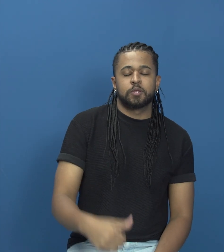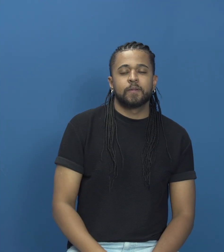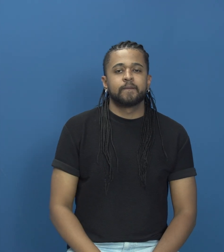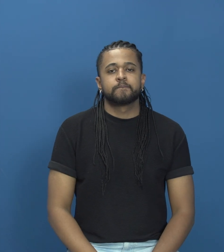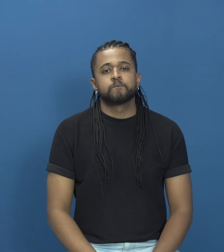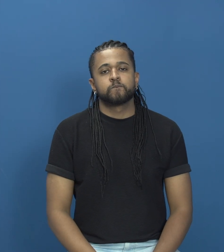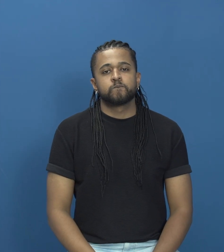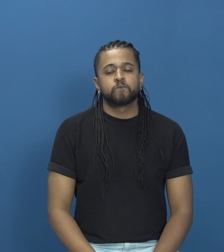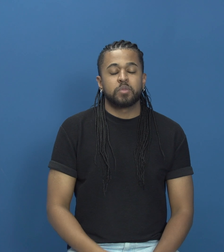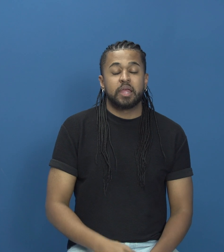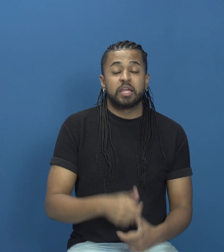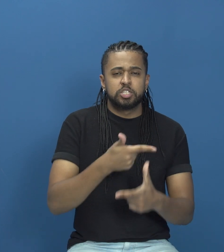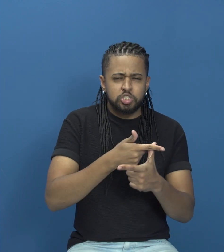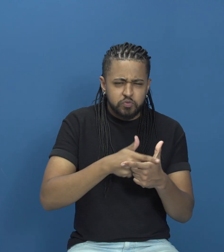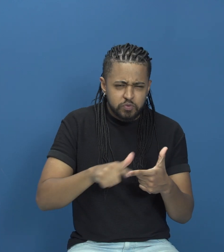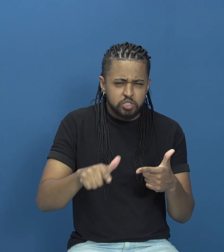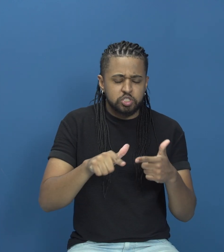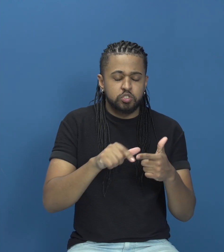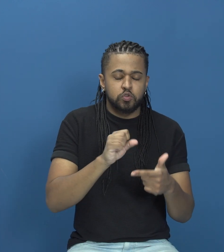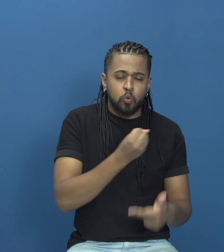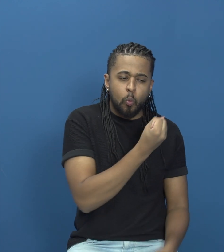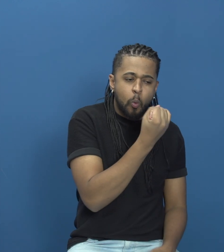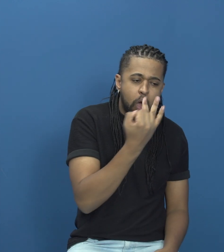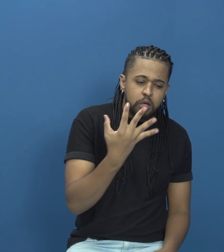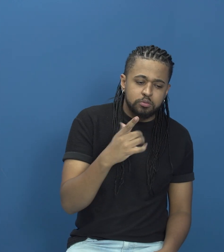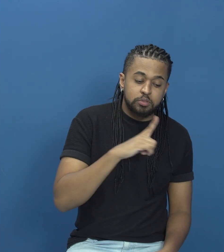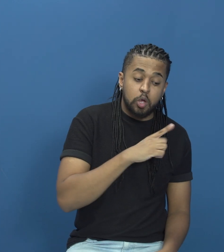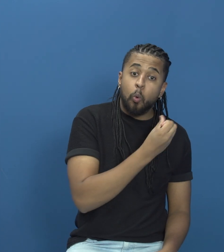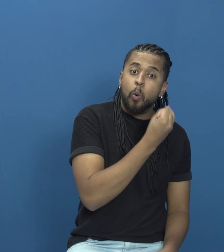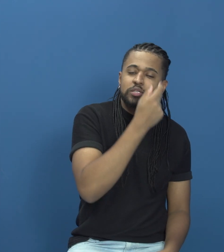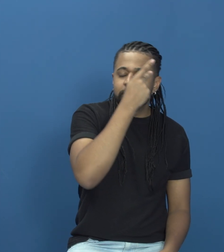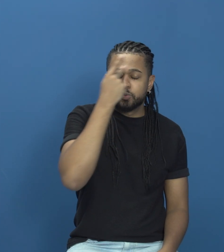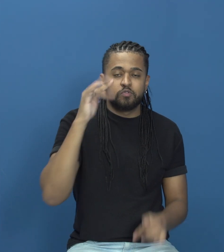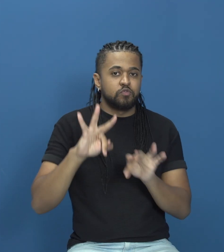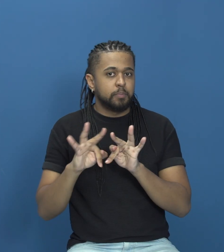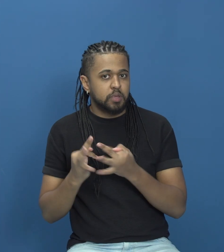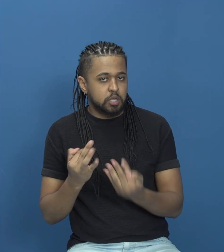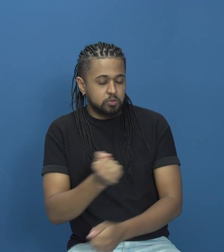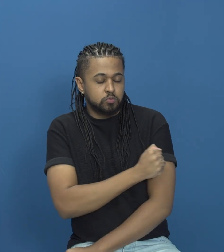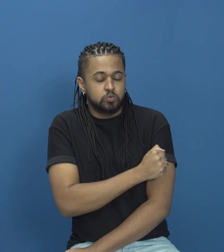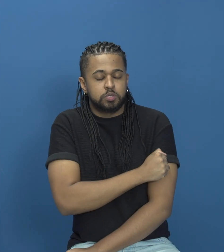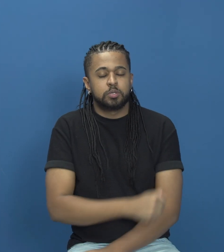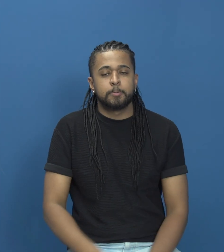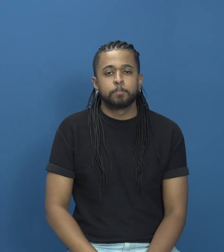11.8.2.3. Divide-se o valor apurado pelo número de pessoas da família do estudante.